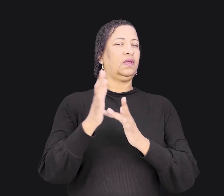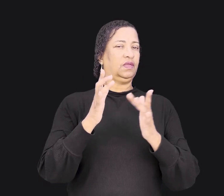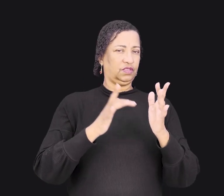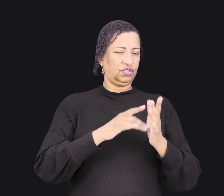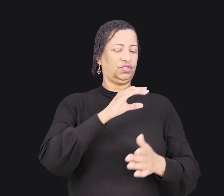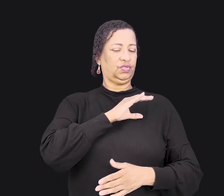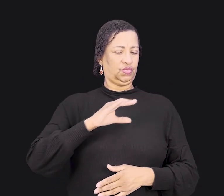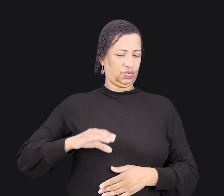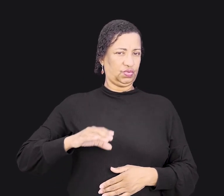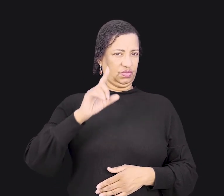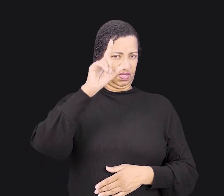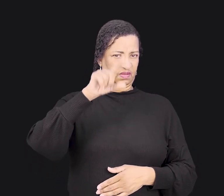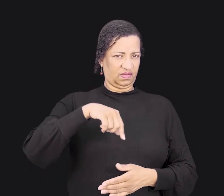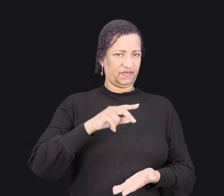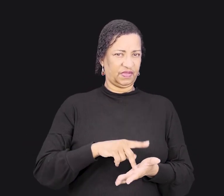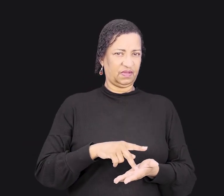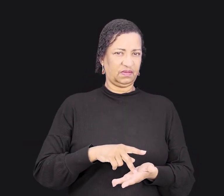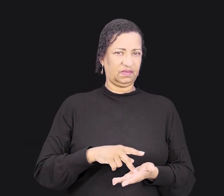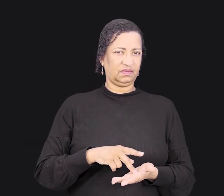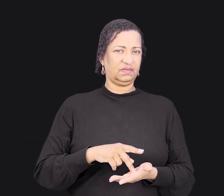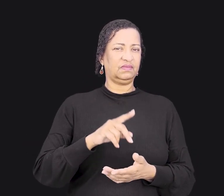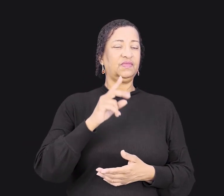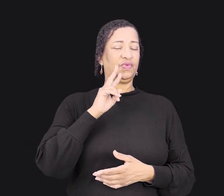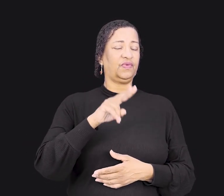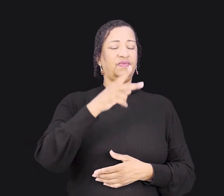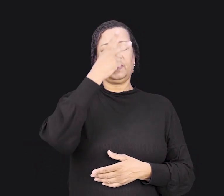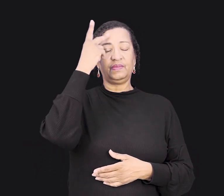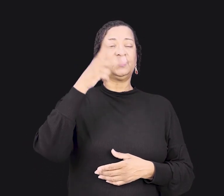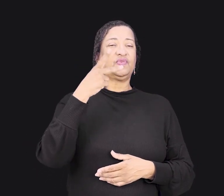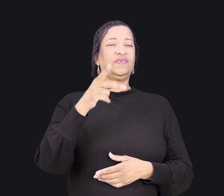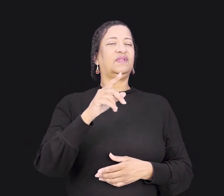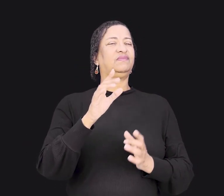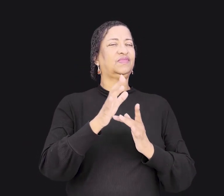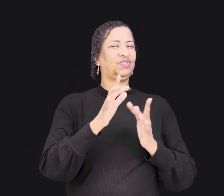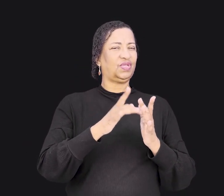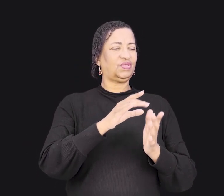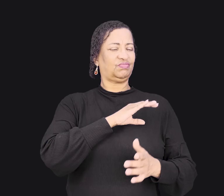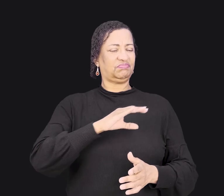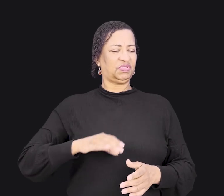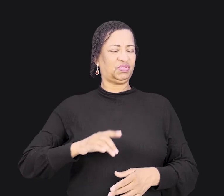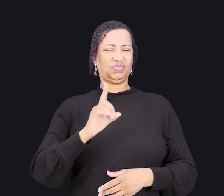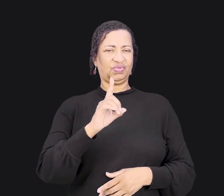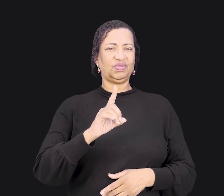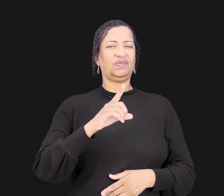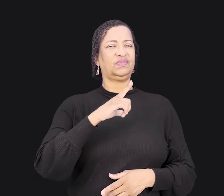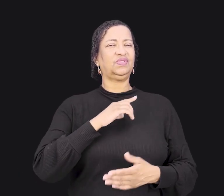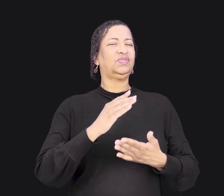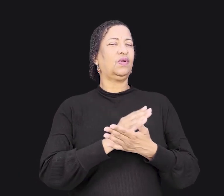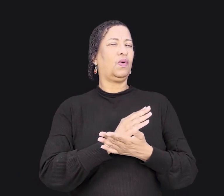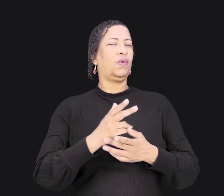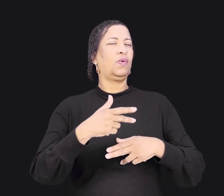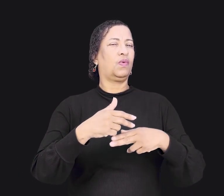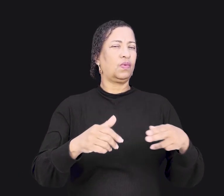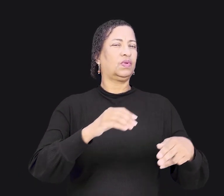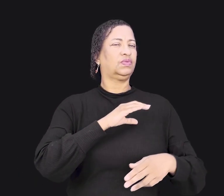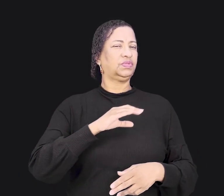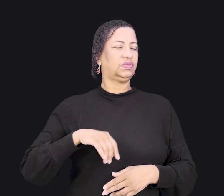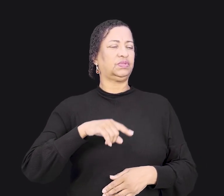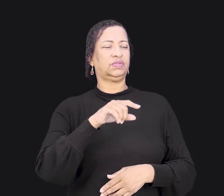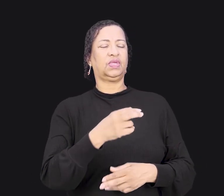ouvi pessoas dizerem: Jesus não era o Cristo. Havia alguma coisa de Cristo nele, assim como em Buda, e em Gandhi,